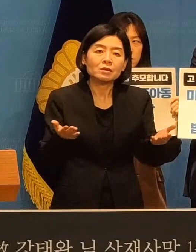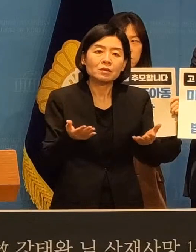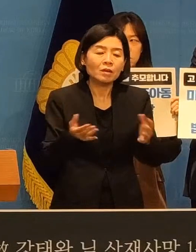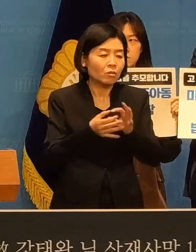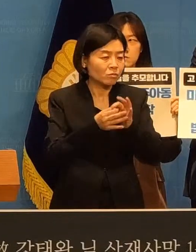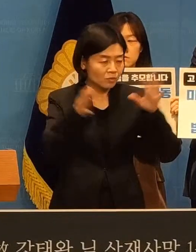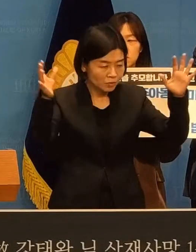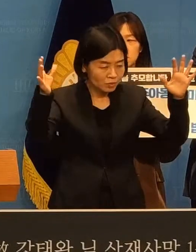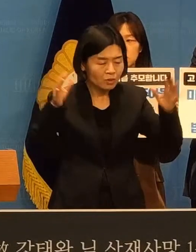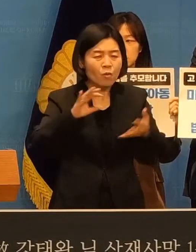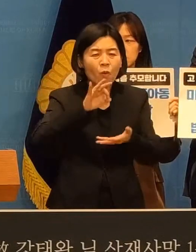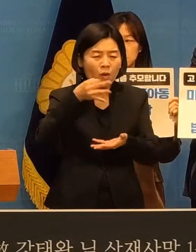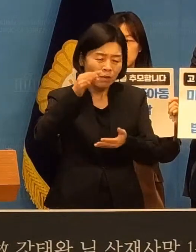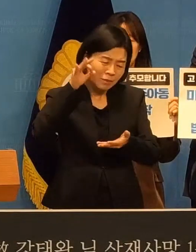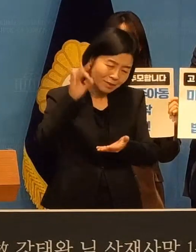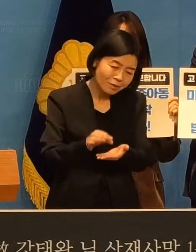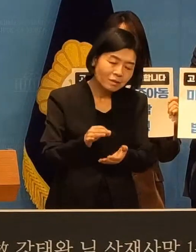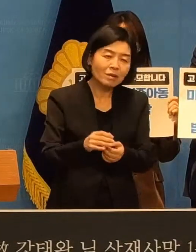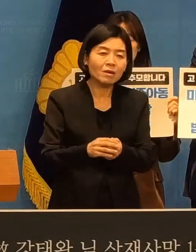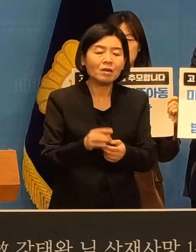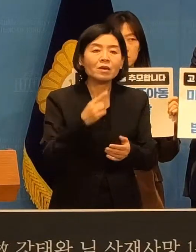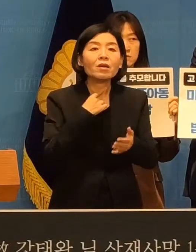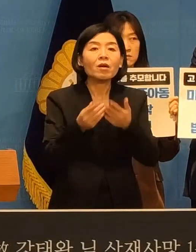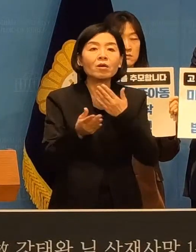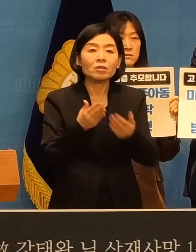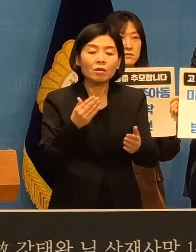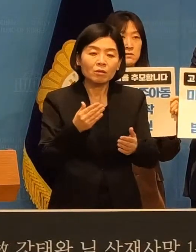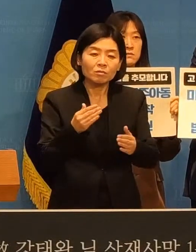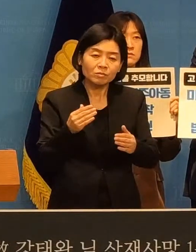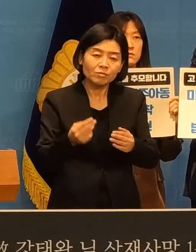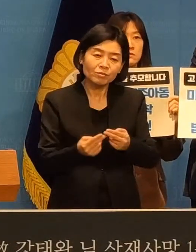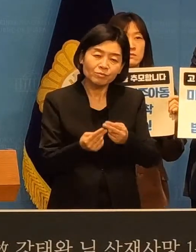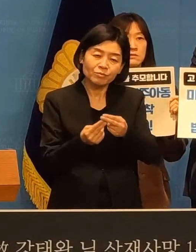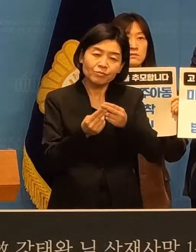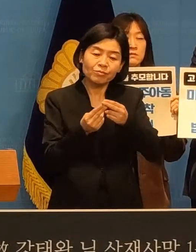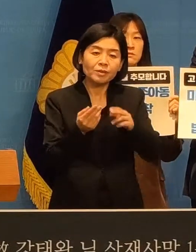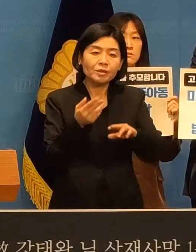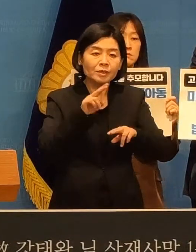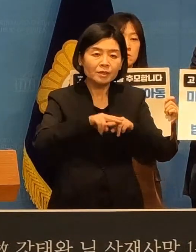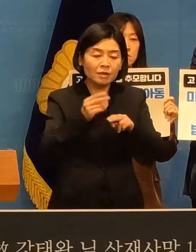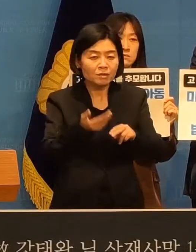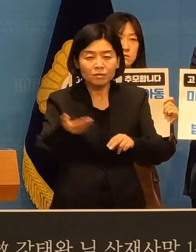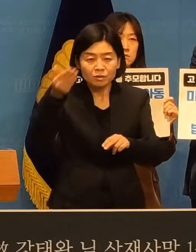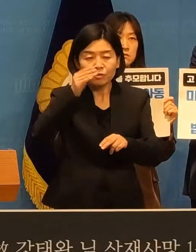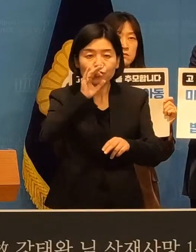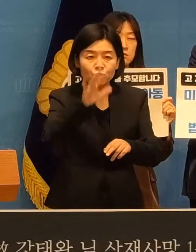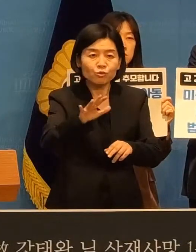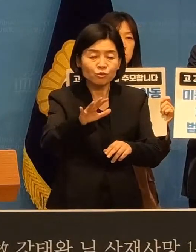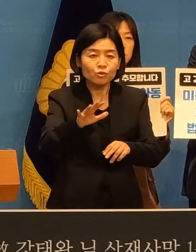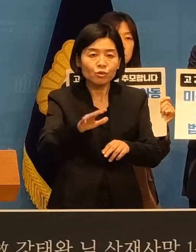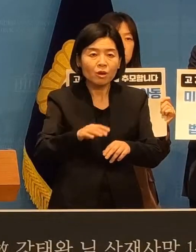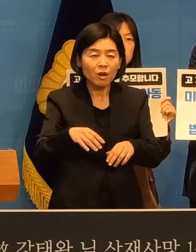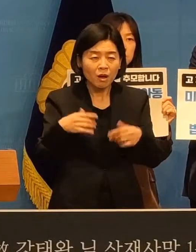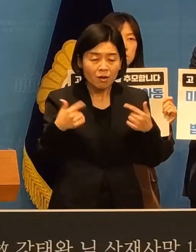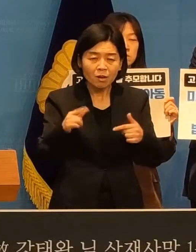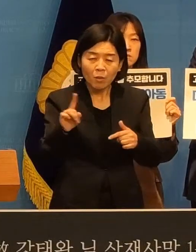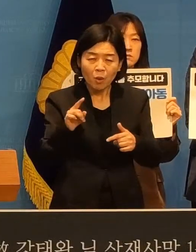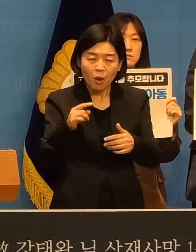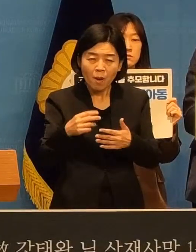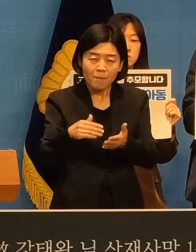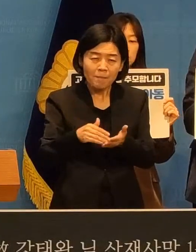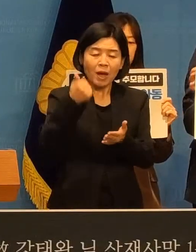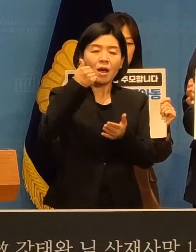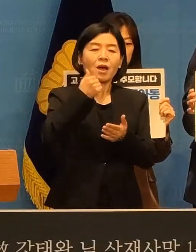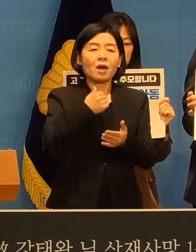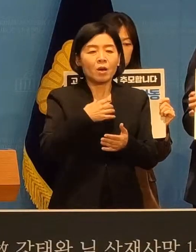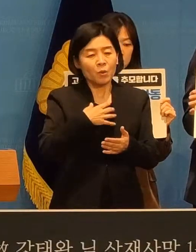받고 경력과 기술이 쌓여도 승진을 할 수 없고 언제든 단속되어 한국에서 쫓겨날 수 있다는 현실이었습니다.